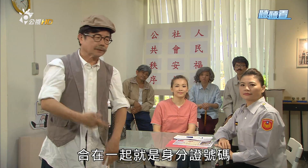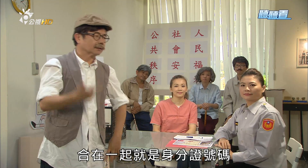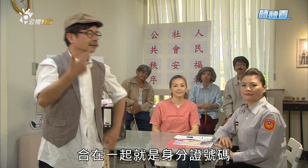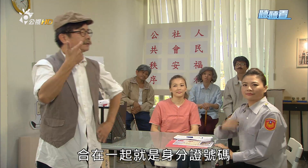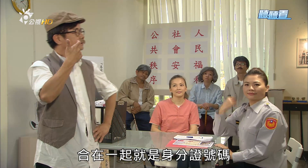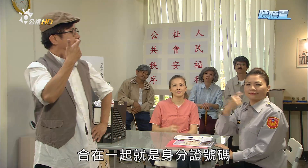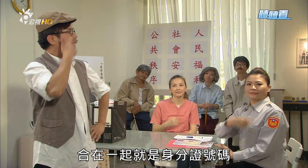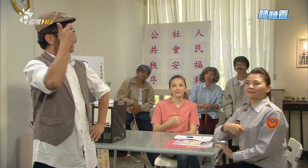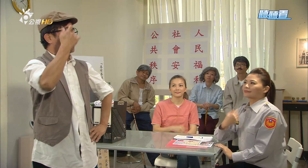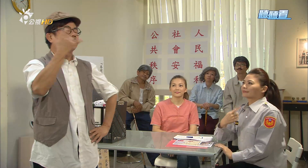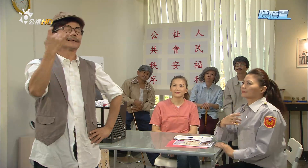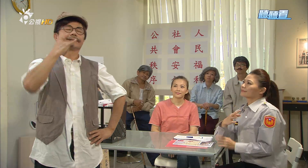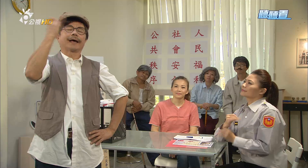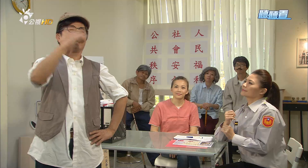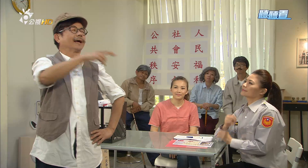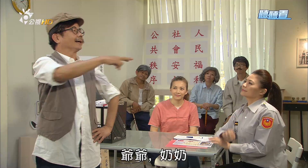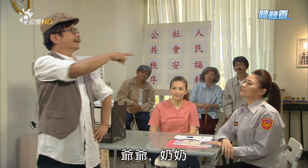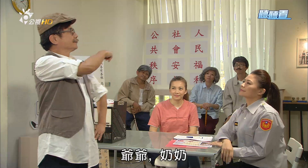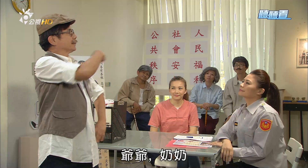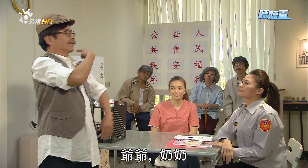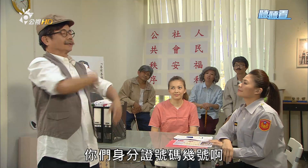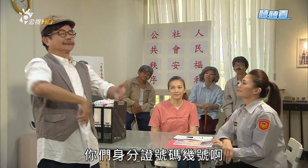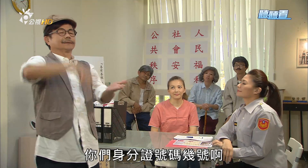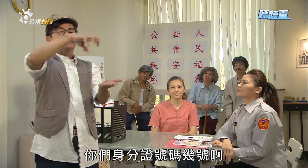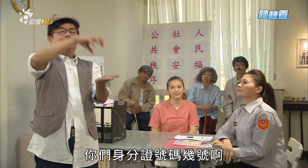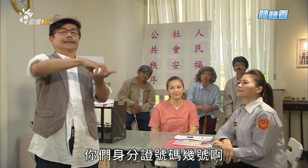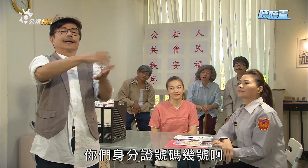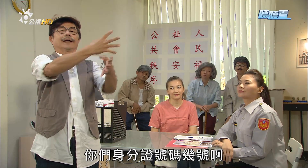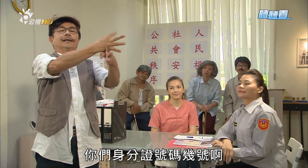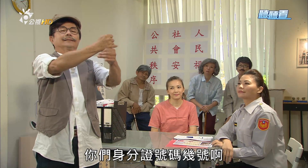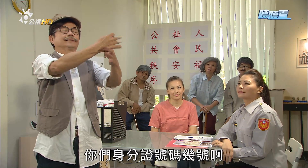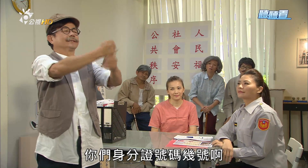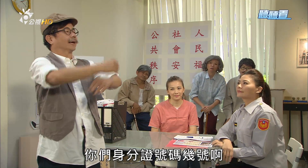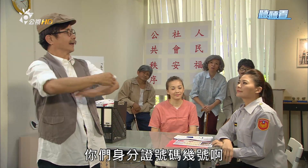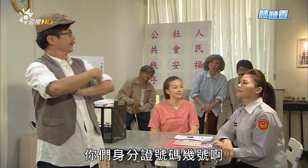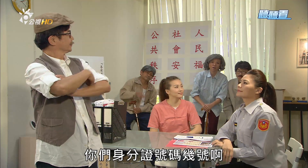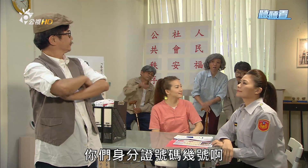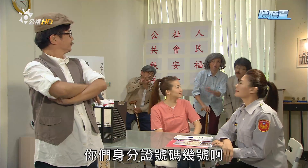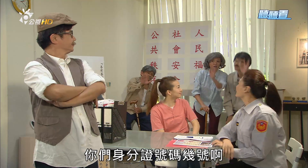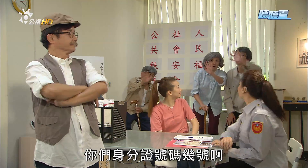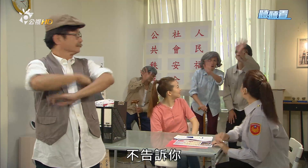爷爷奶奶，你们身份证号码几号啊？ 不